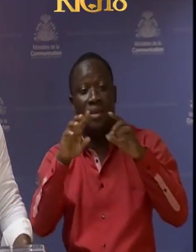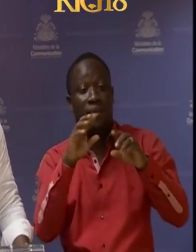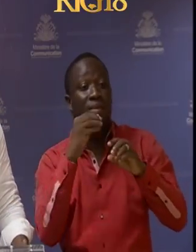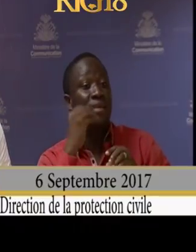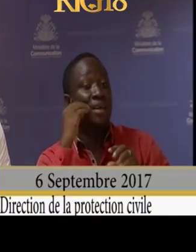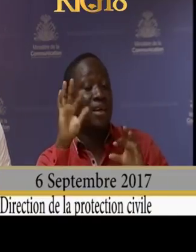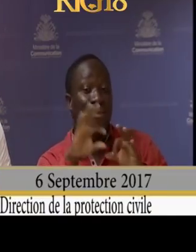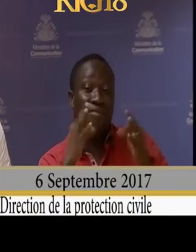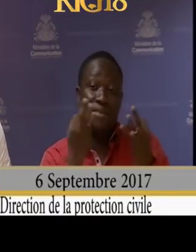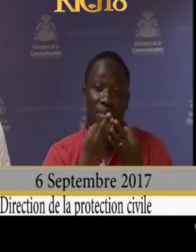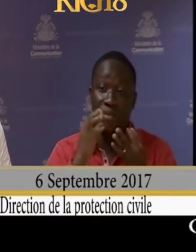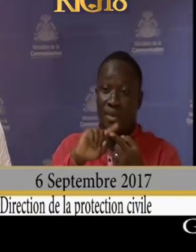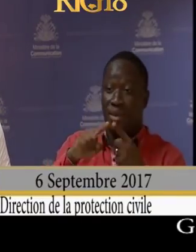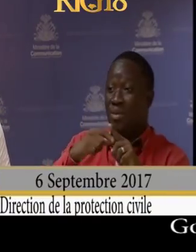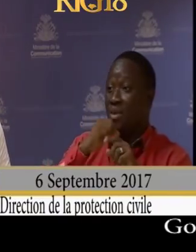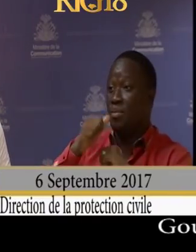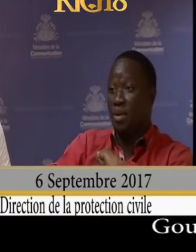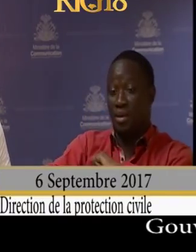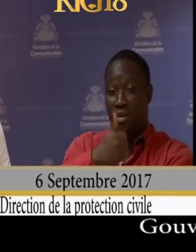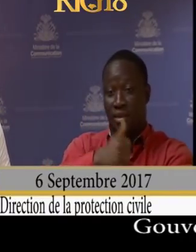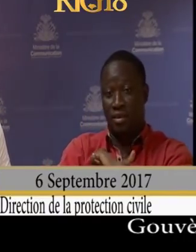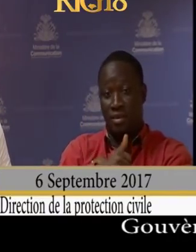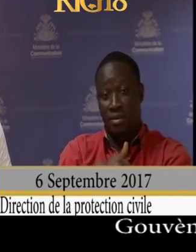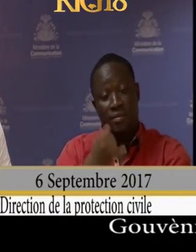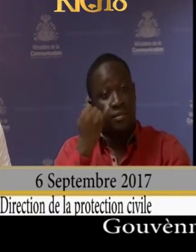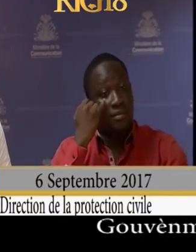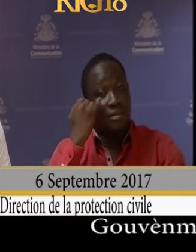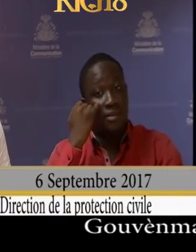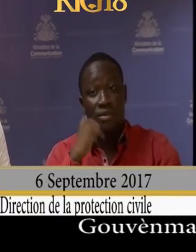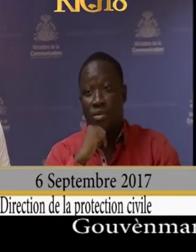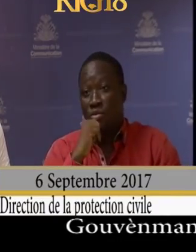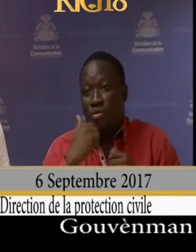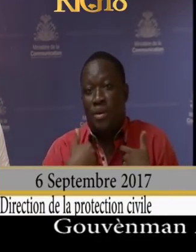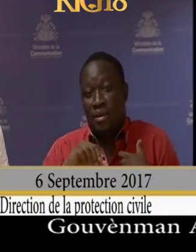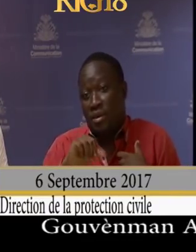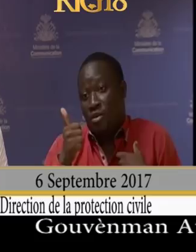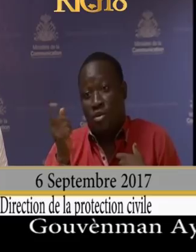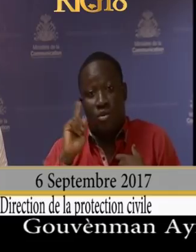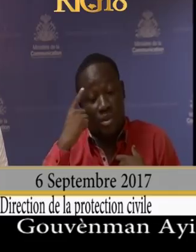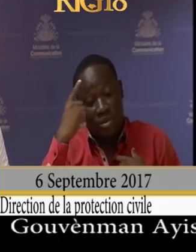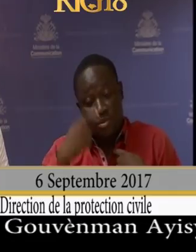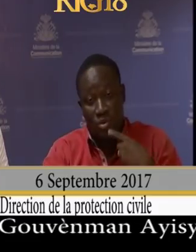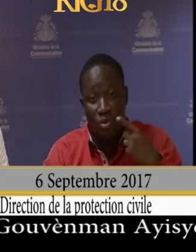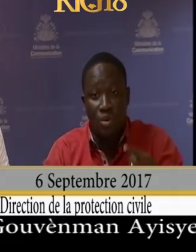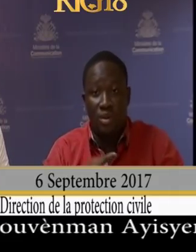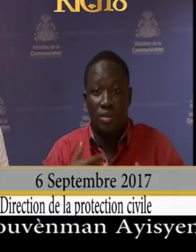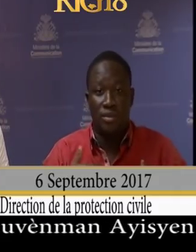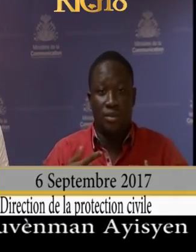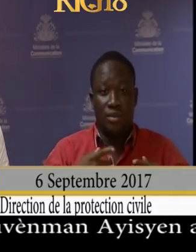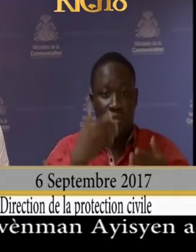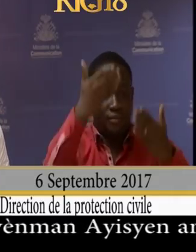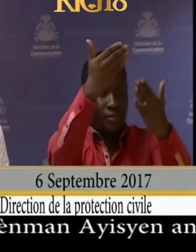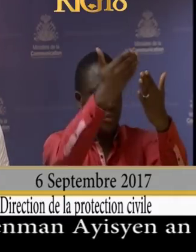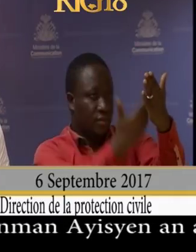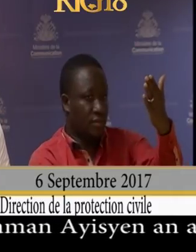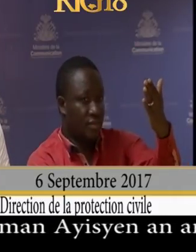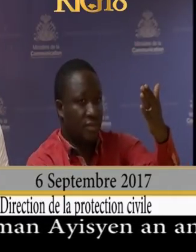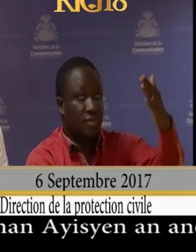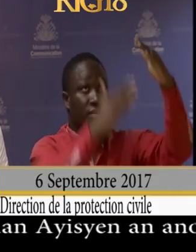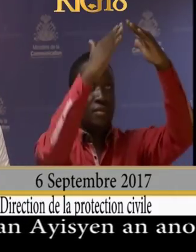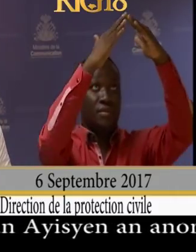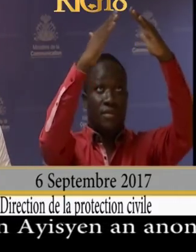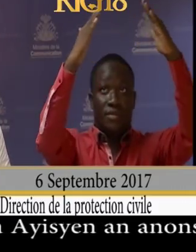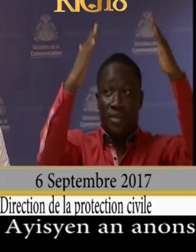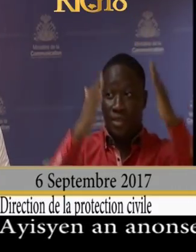qui nan on zone qui pas à risque et certainement si moun nan pas gen alternative à ce moment-là nous gen on liste abri provisoire qui activé